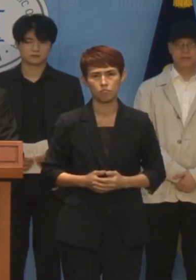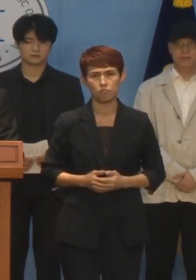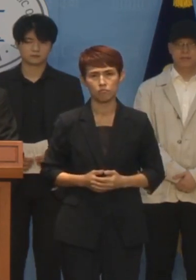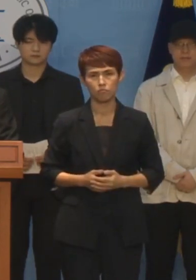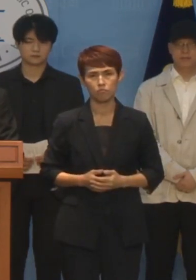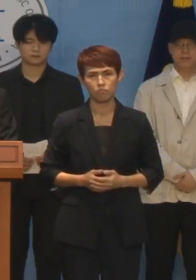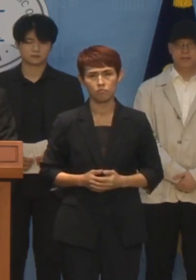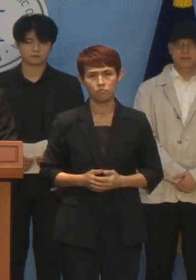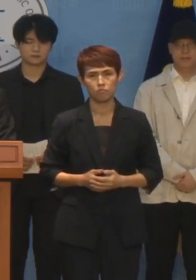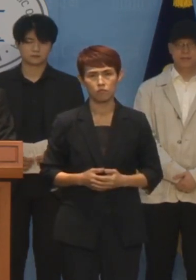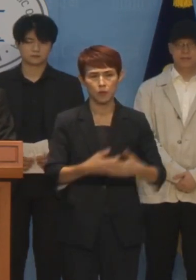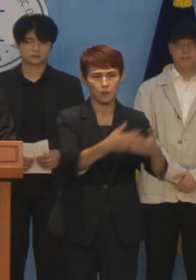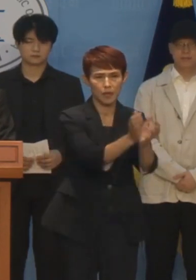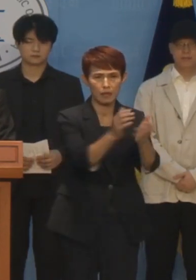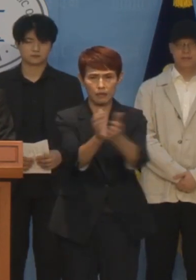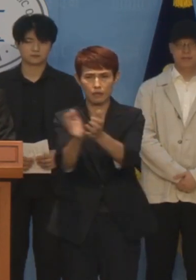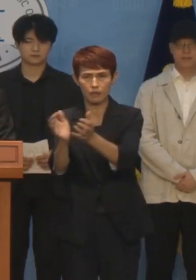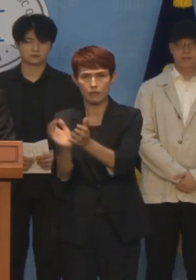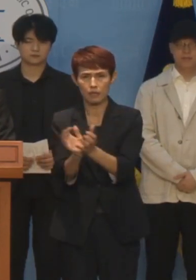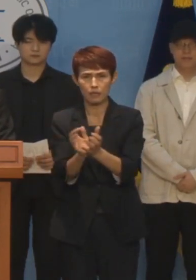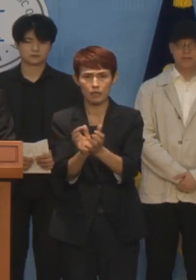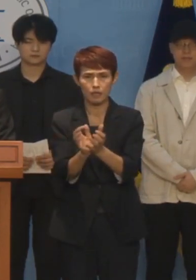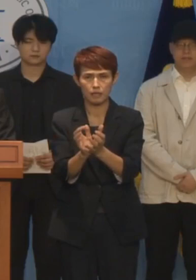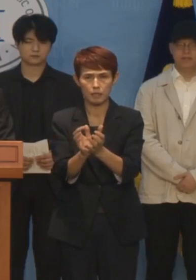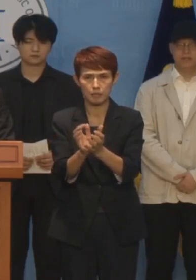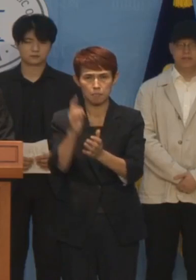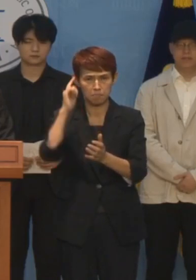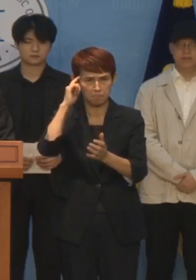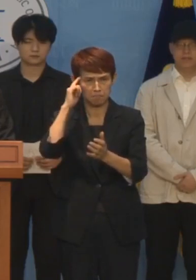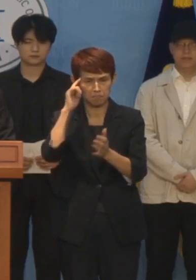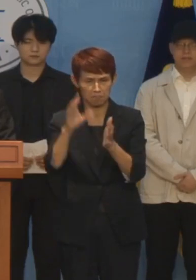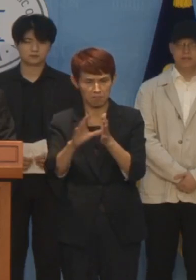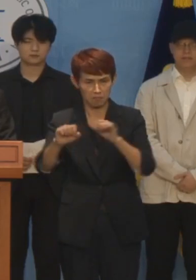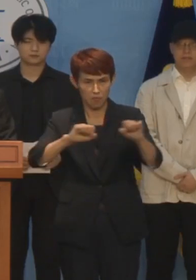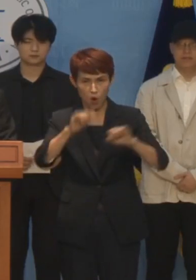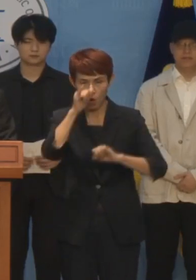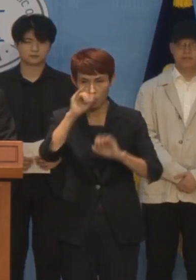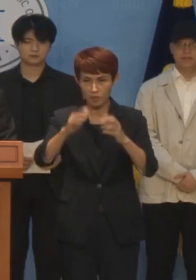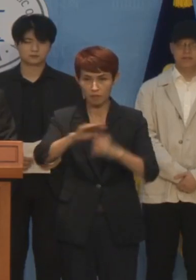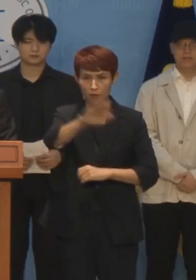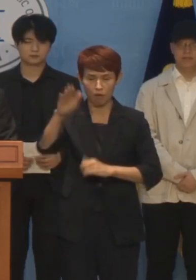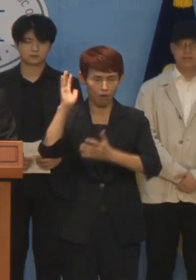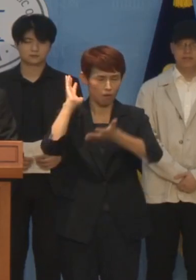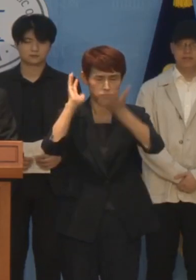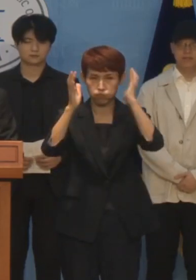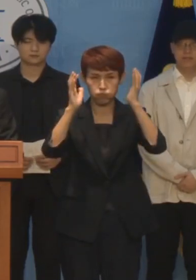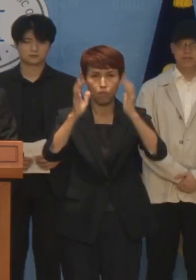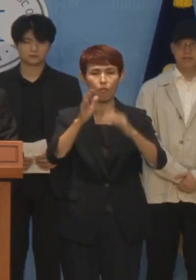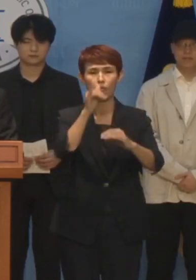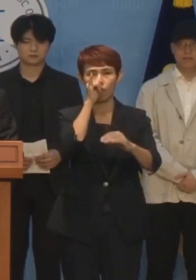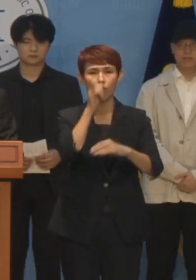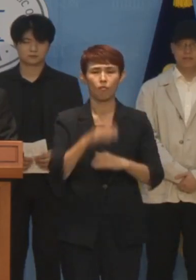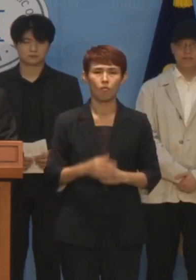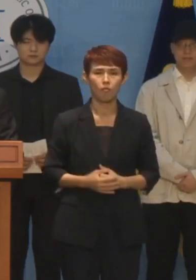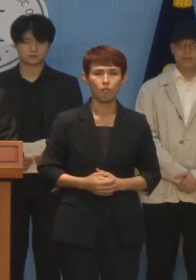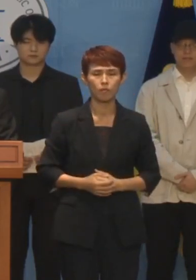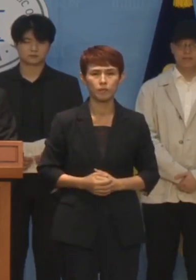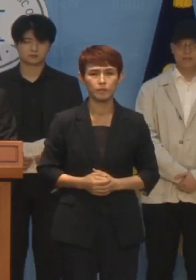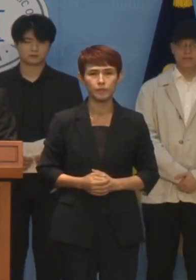이해 집단들의 잘못된 바람과 함께 현실에서의 국민들의 혼동도 함께 나타나고